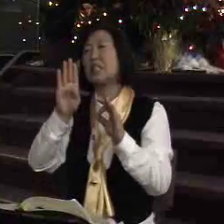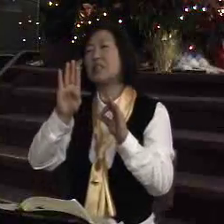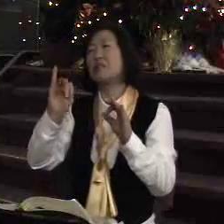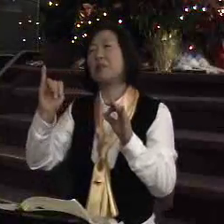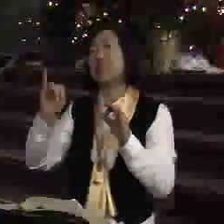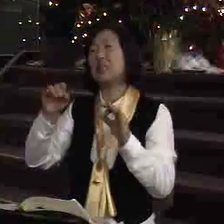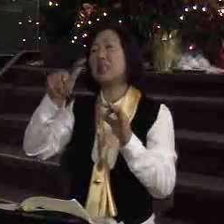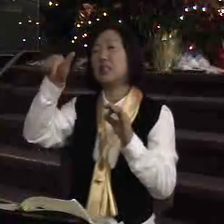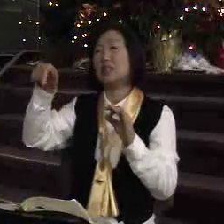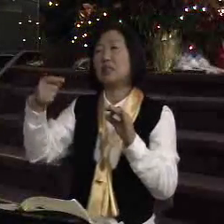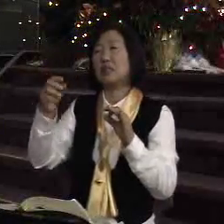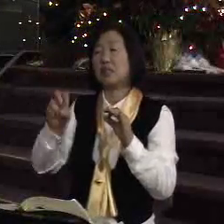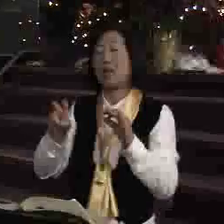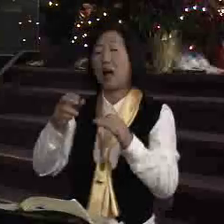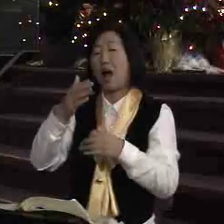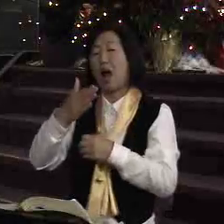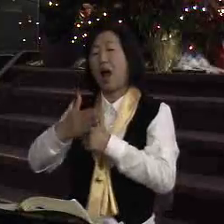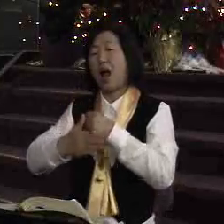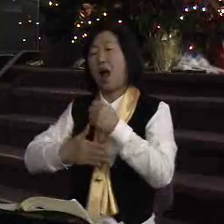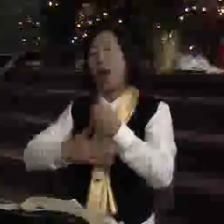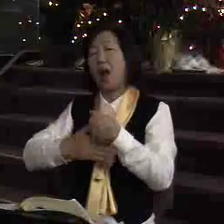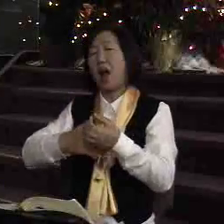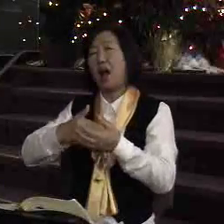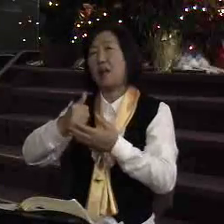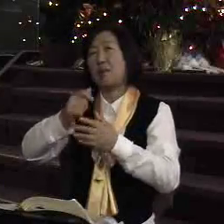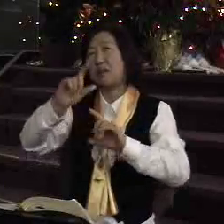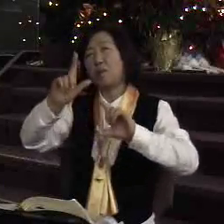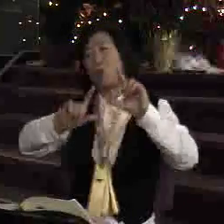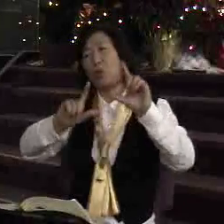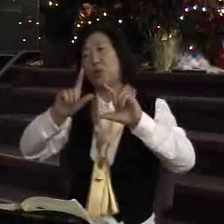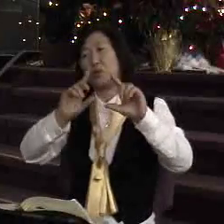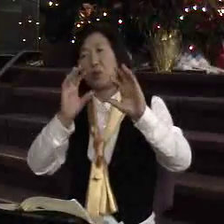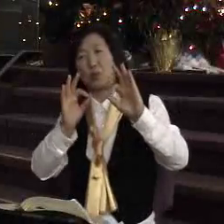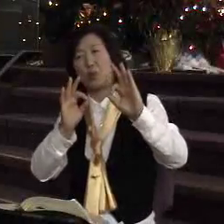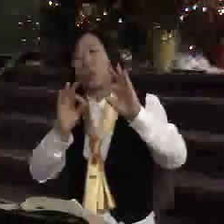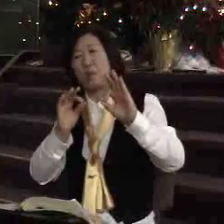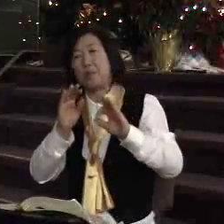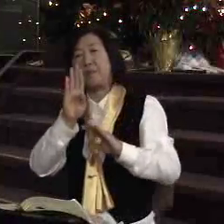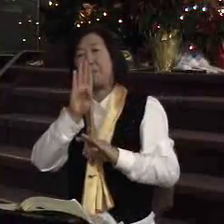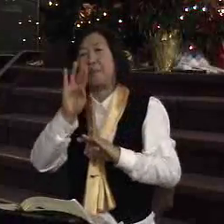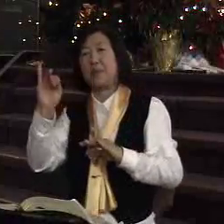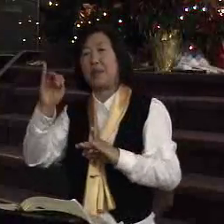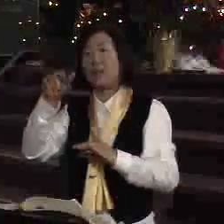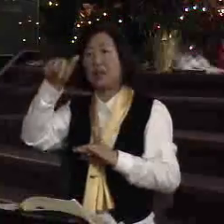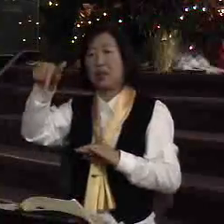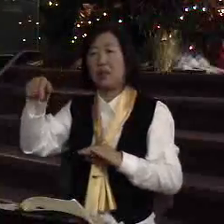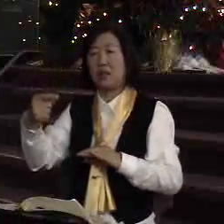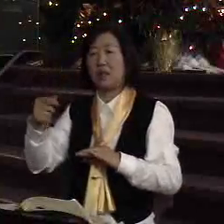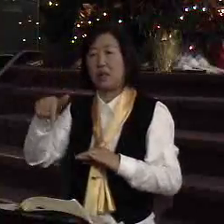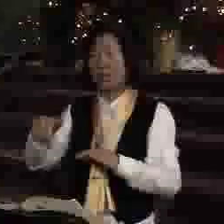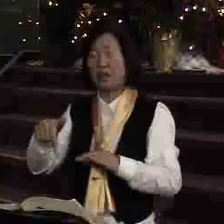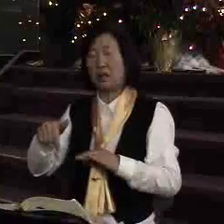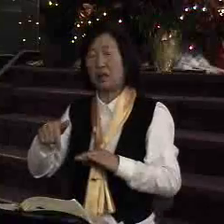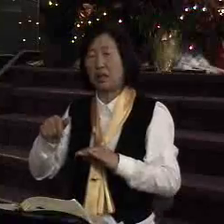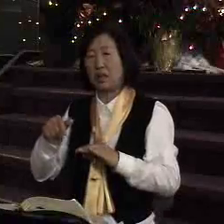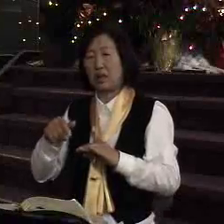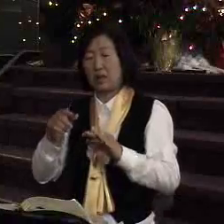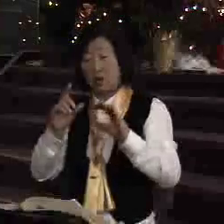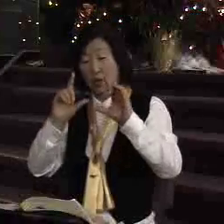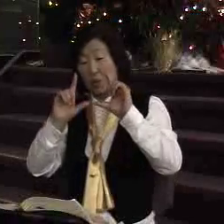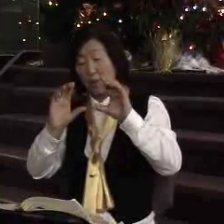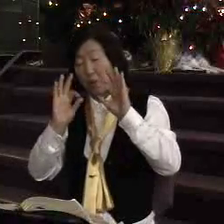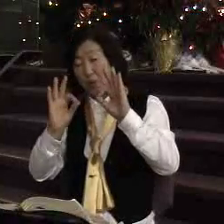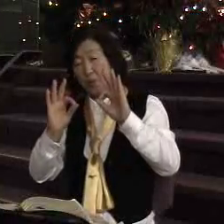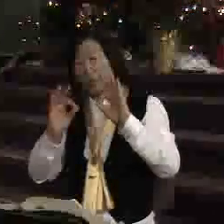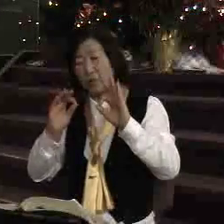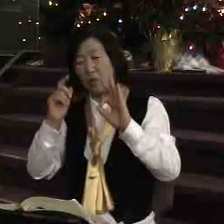cross. The tragedy of God shown on the cross. 하나님의 비극을 십자가 앞에서 묵상해야 돼.